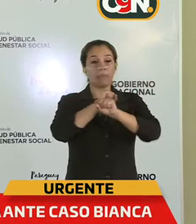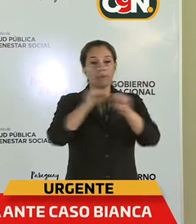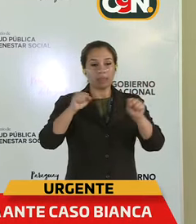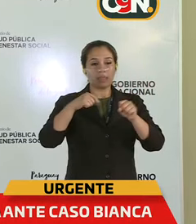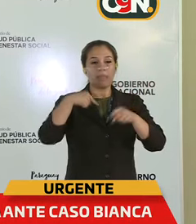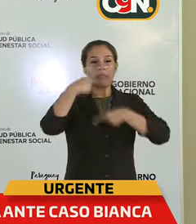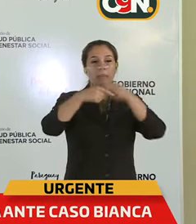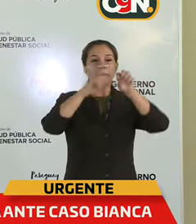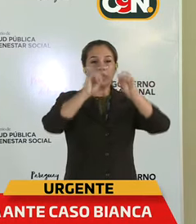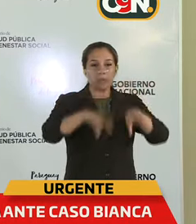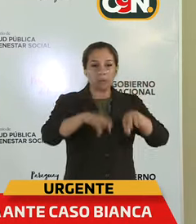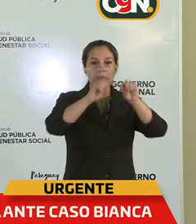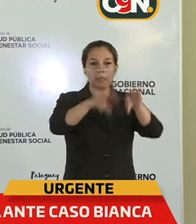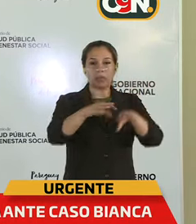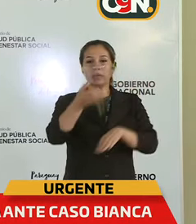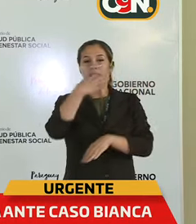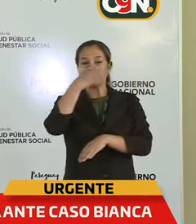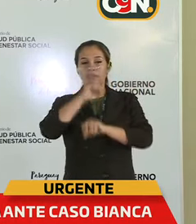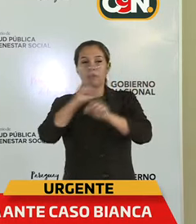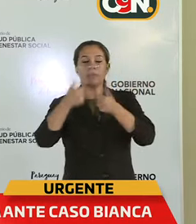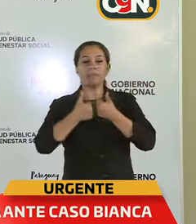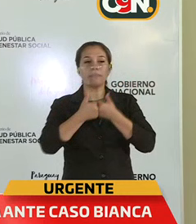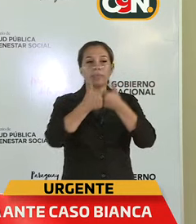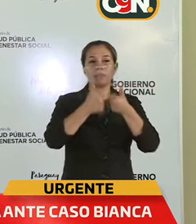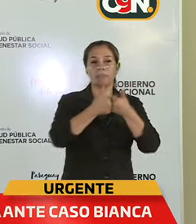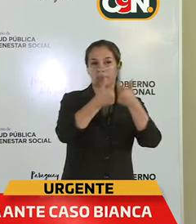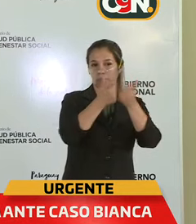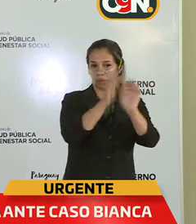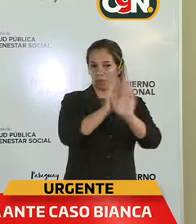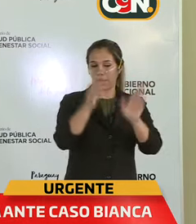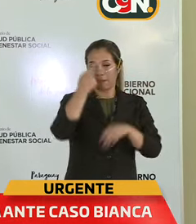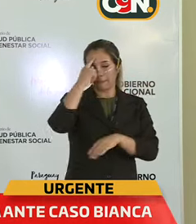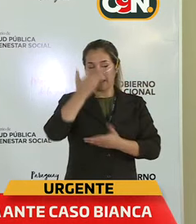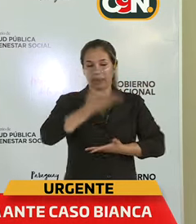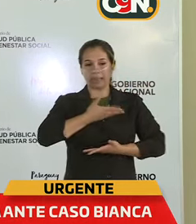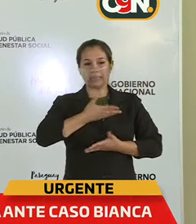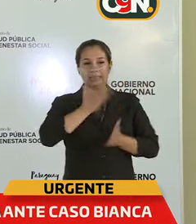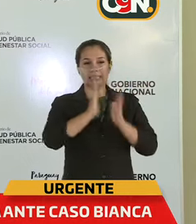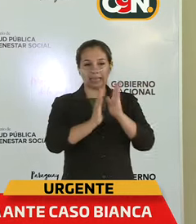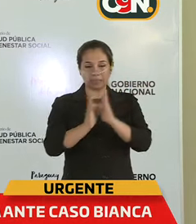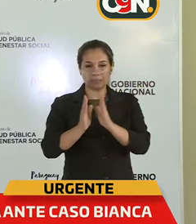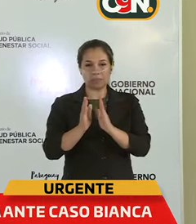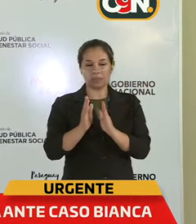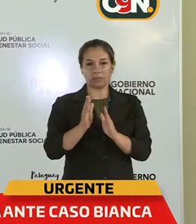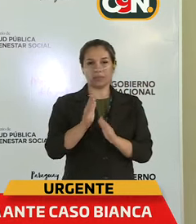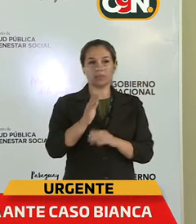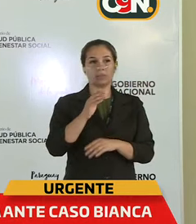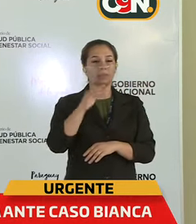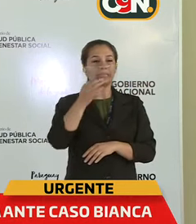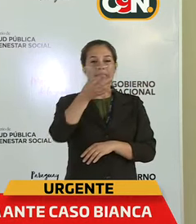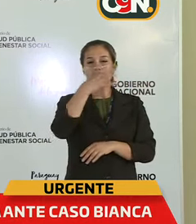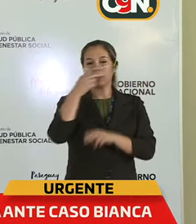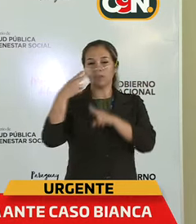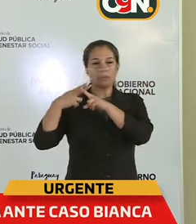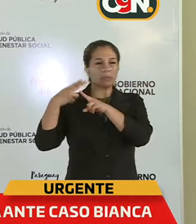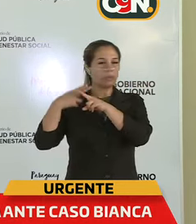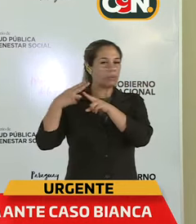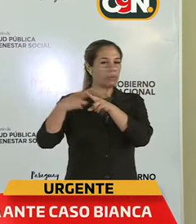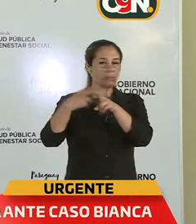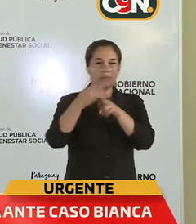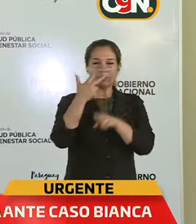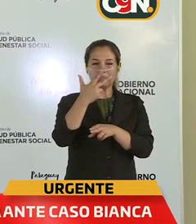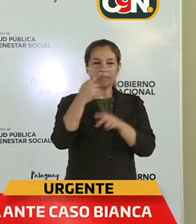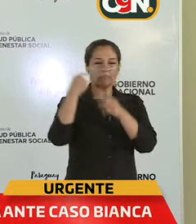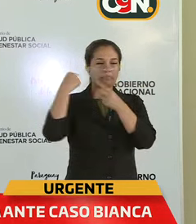anteriormente, inexorablemente, si los pacientes no recibían ninguno de estos tratamientos, ni el Nusinersen, ni el Zolgensma, ni el